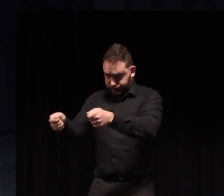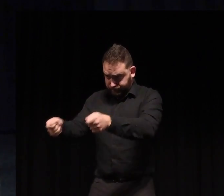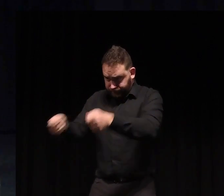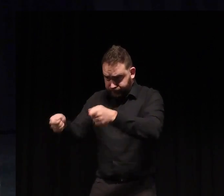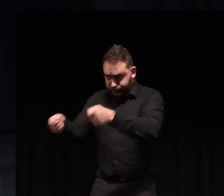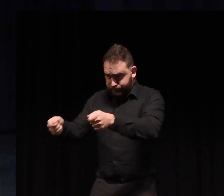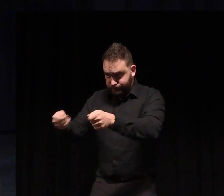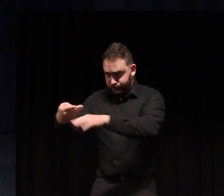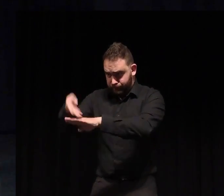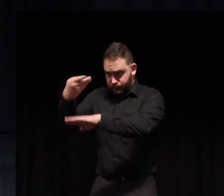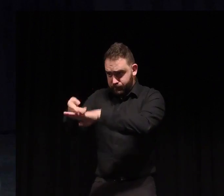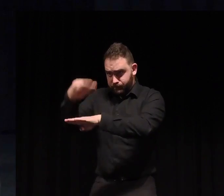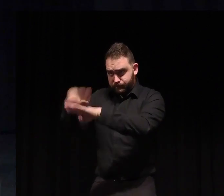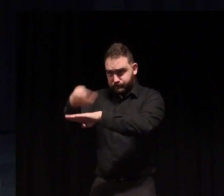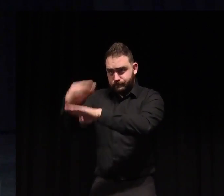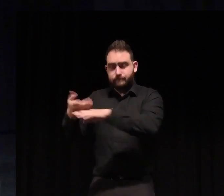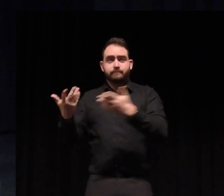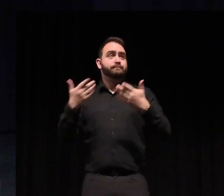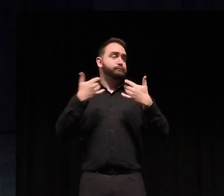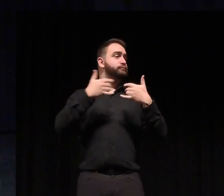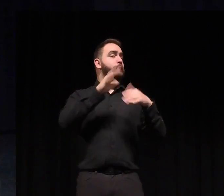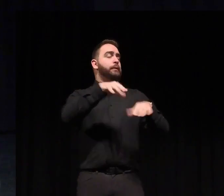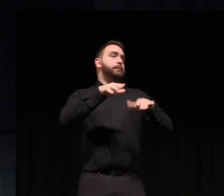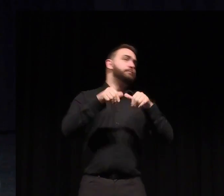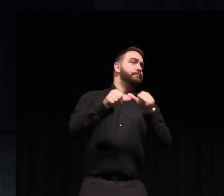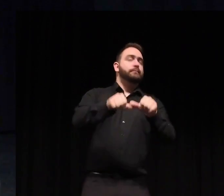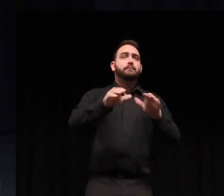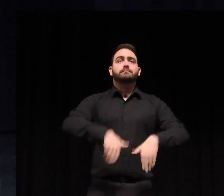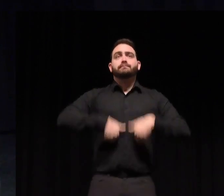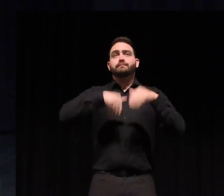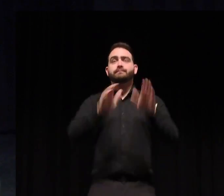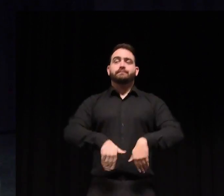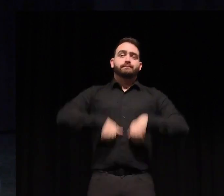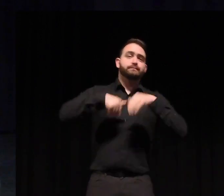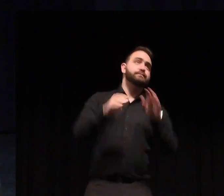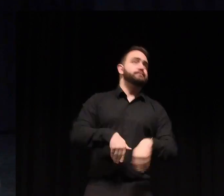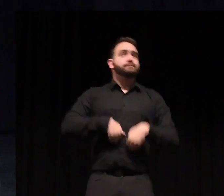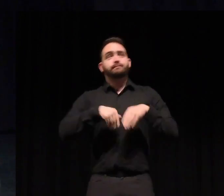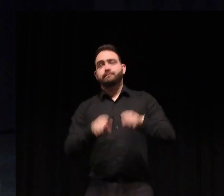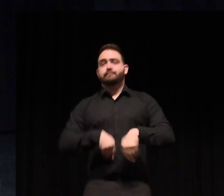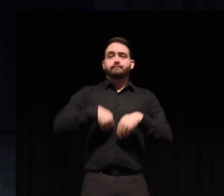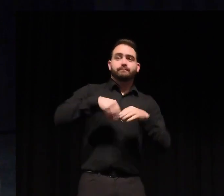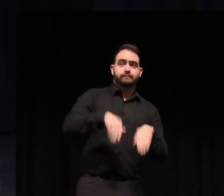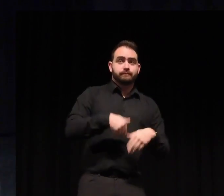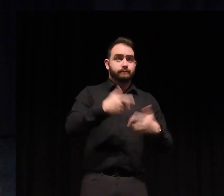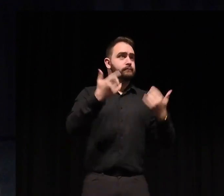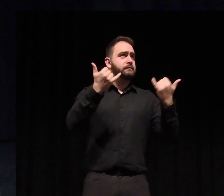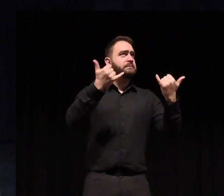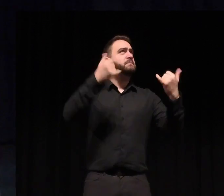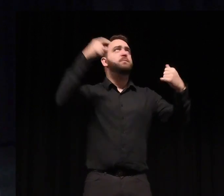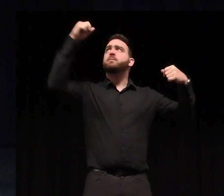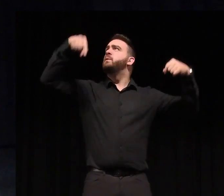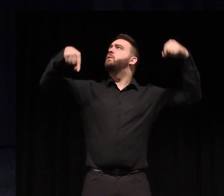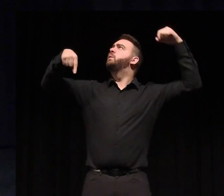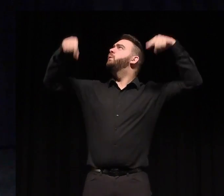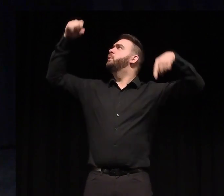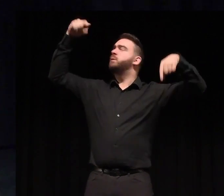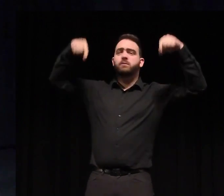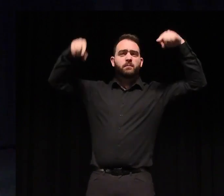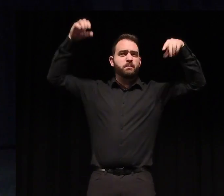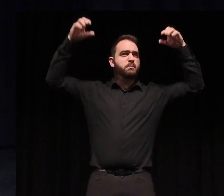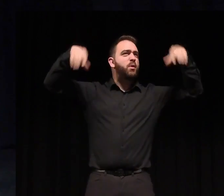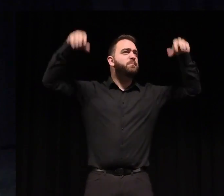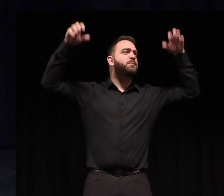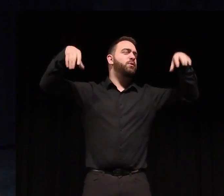Là, il a continué à courir dans la forêt. Mais là, aussitôt, il s'est mis à pleuvoir. Alors, petit